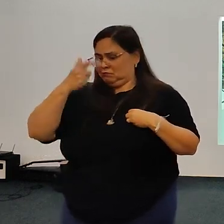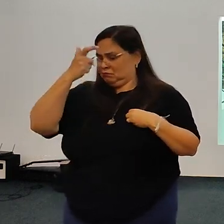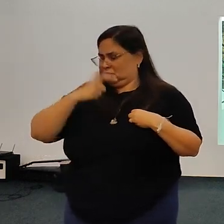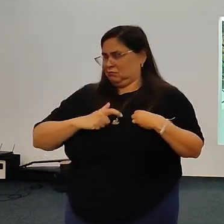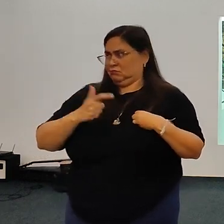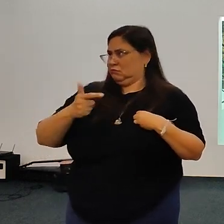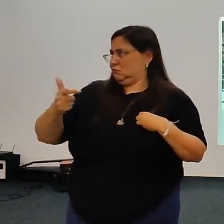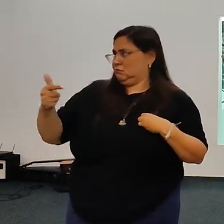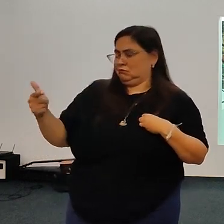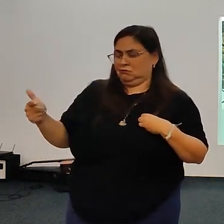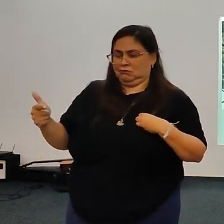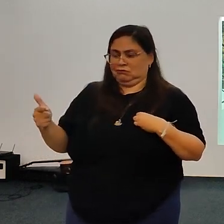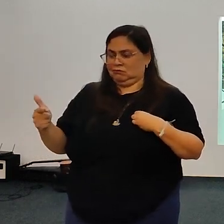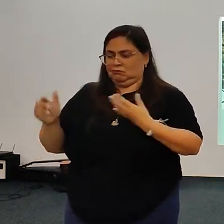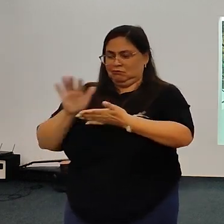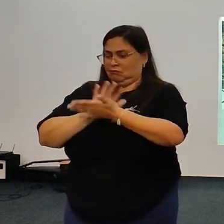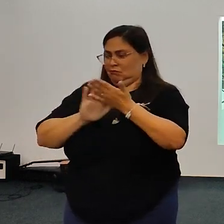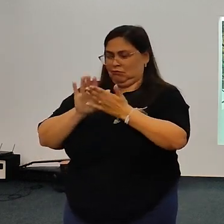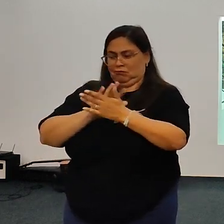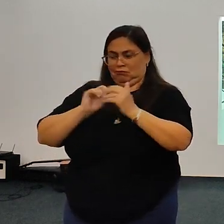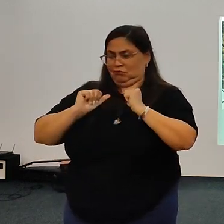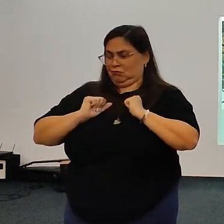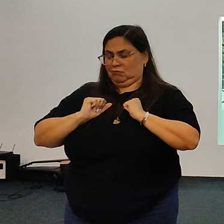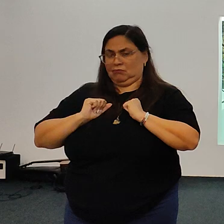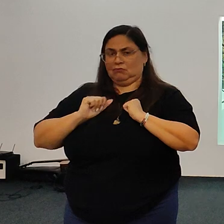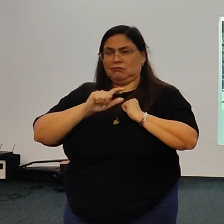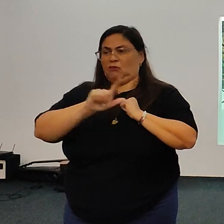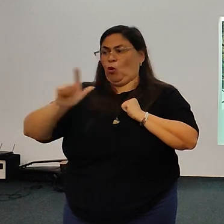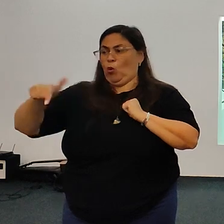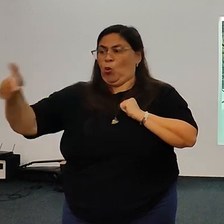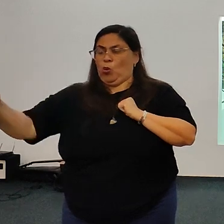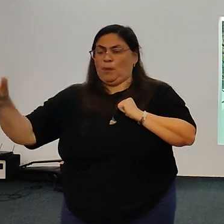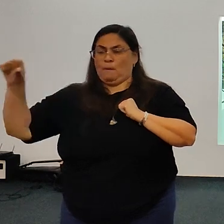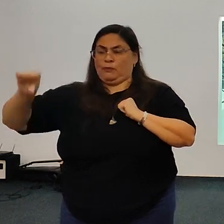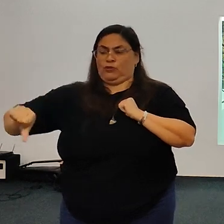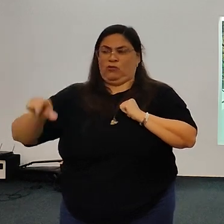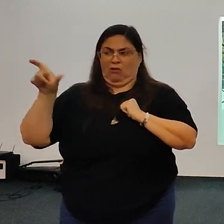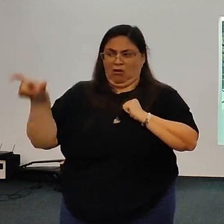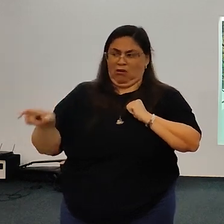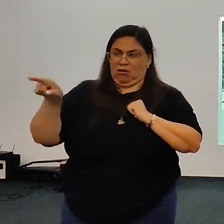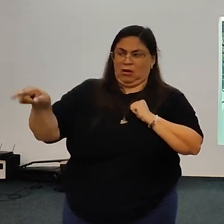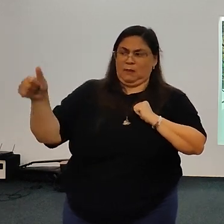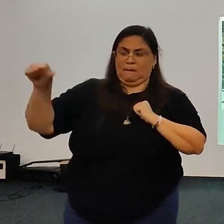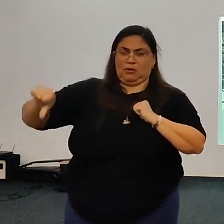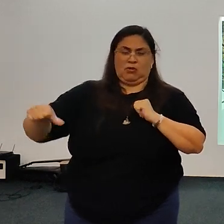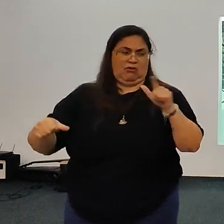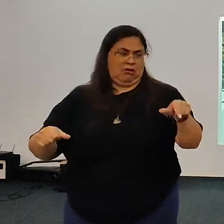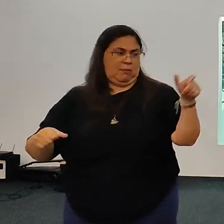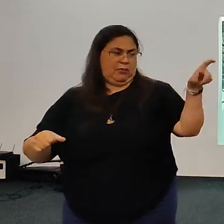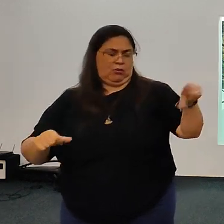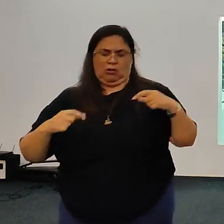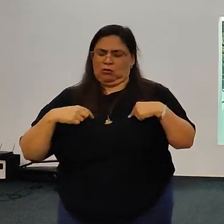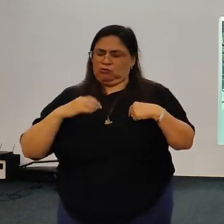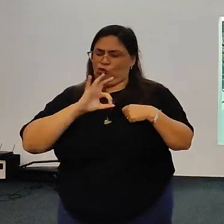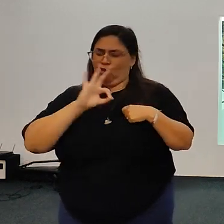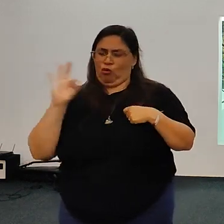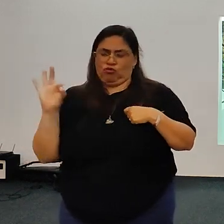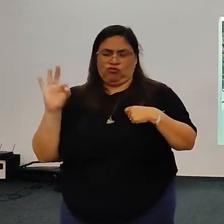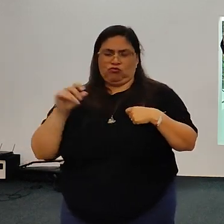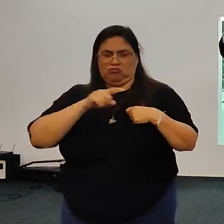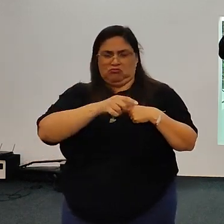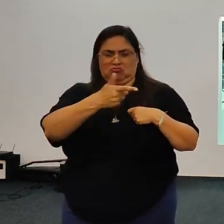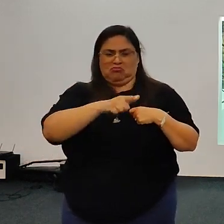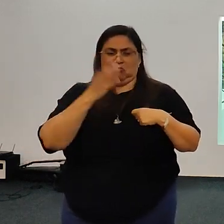Você já conheceu alguém que diz, olha, eu creio que existem pessoas piores do que eu no mundo aí fora. Existem pessoas que fazem mal